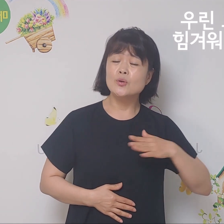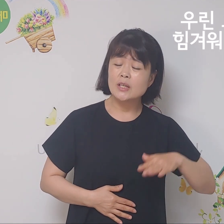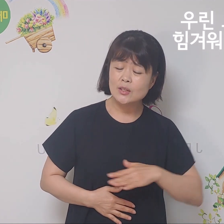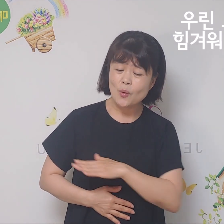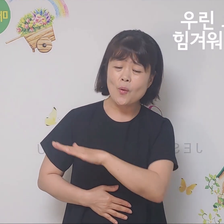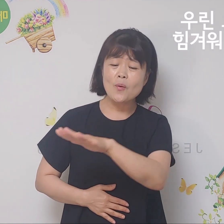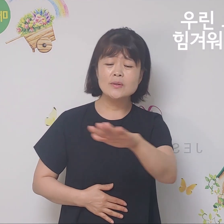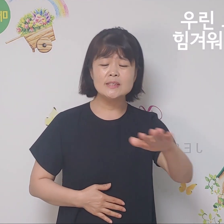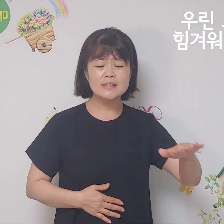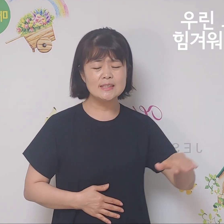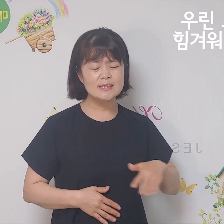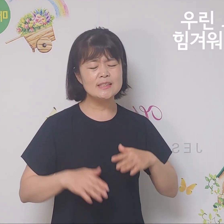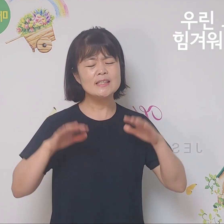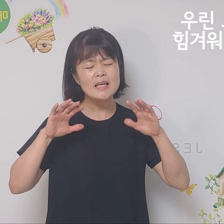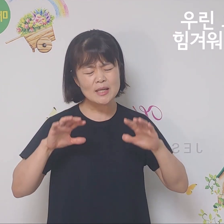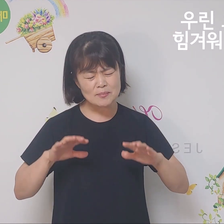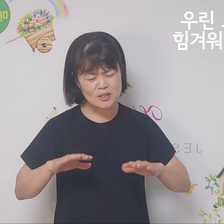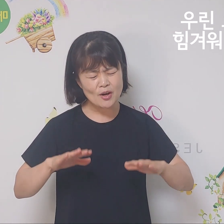우린 오늘을